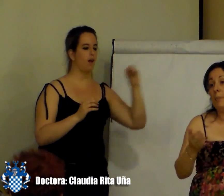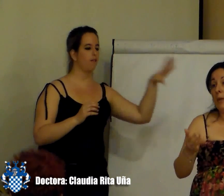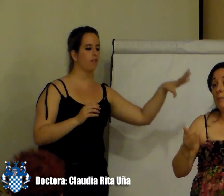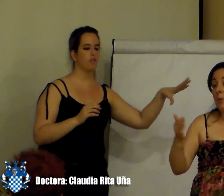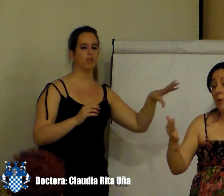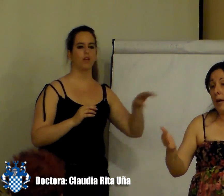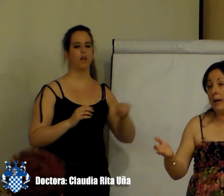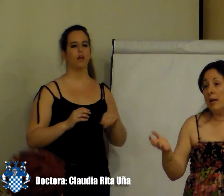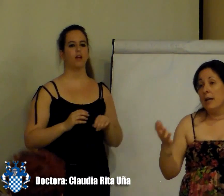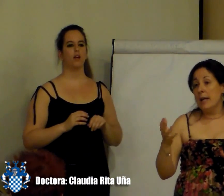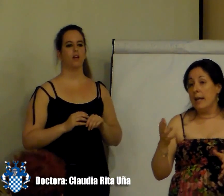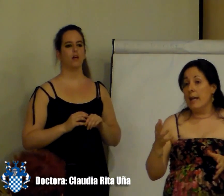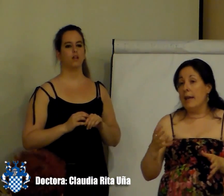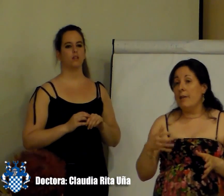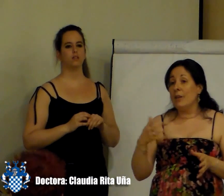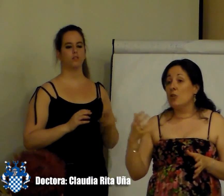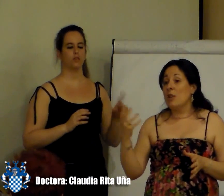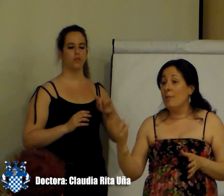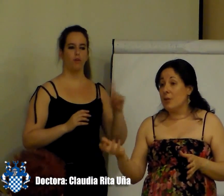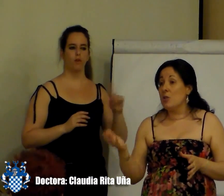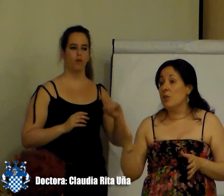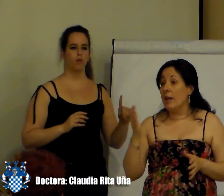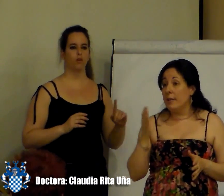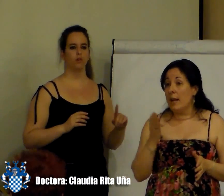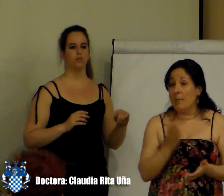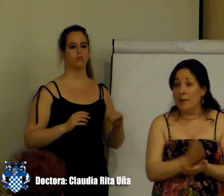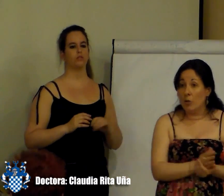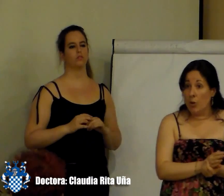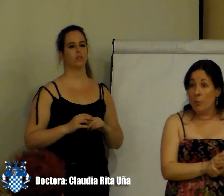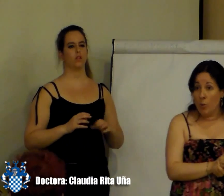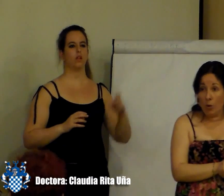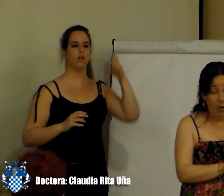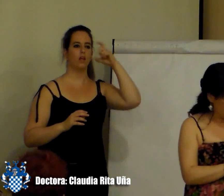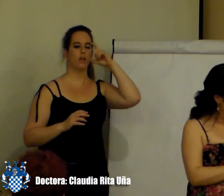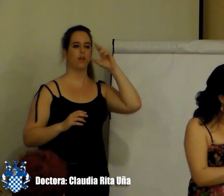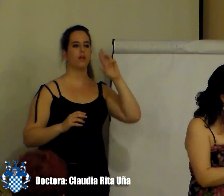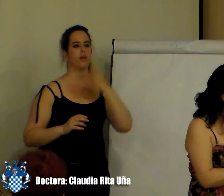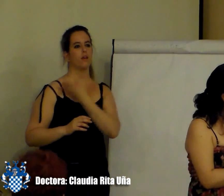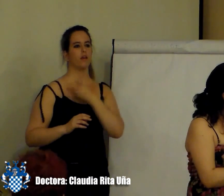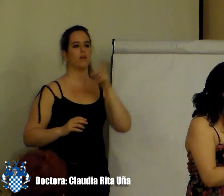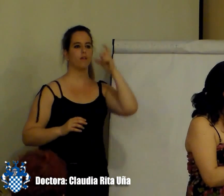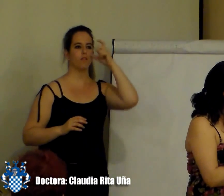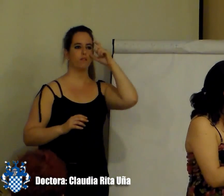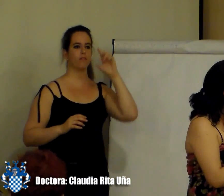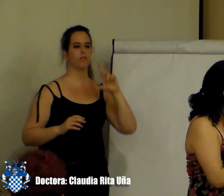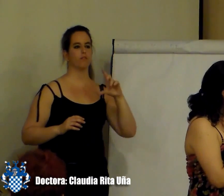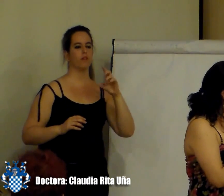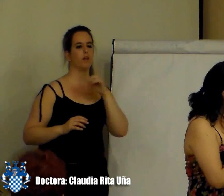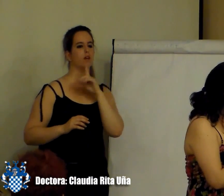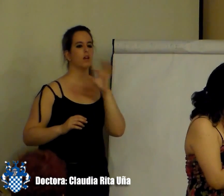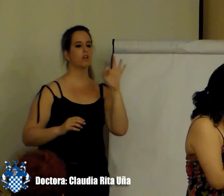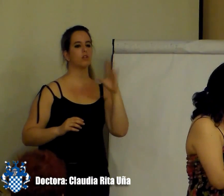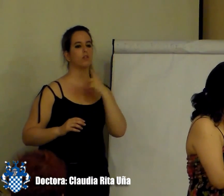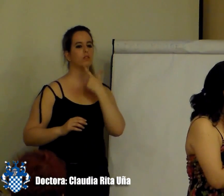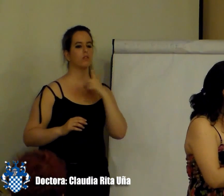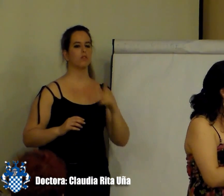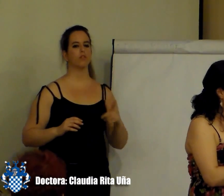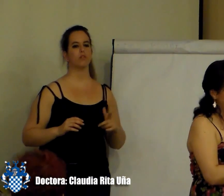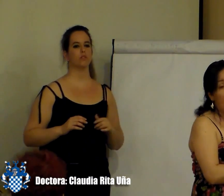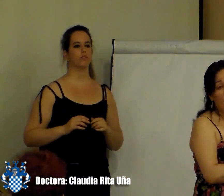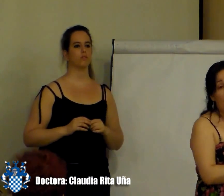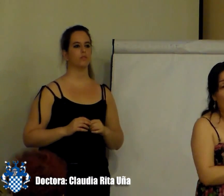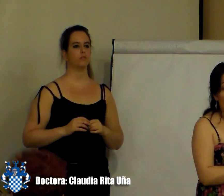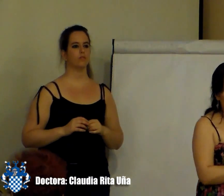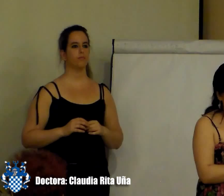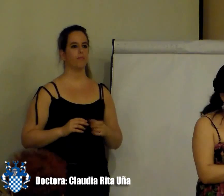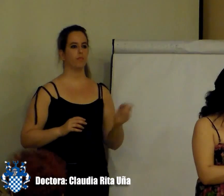fibromialgia que pueden provocar efectos adversos ante el abandono brusco, ¿sí? No automedicarse ni manejar